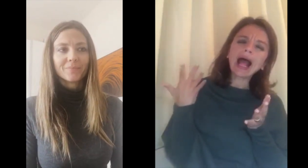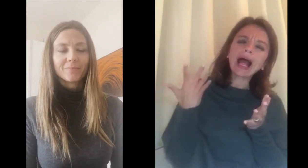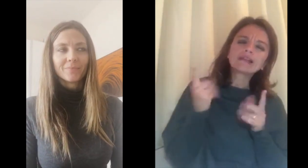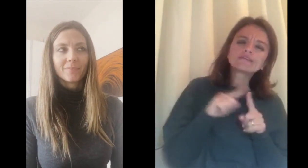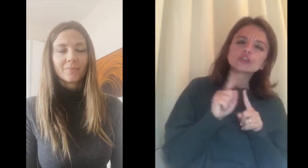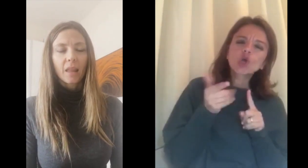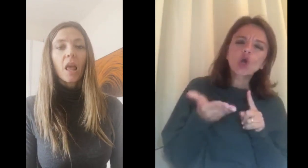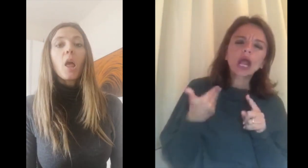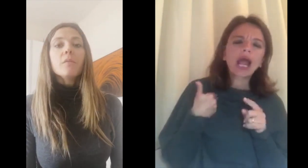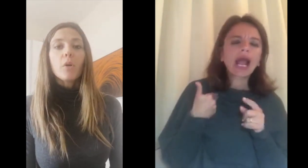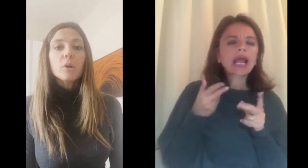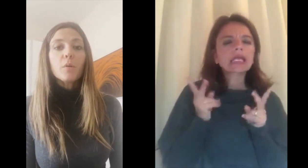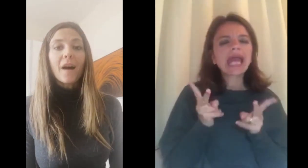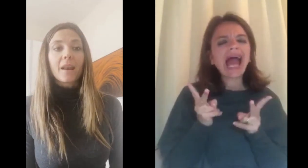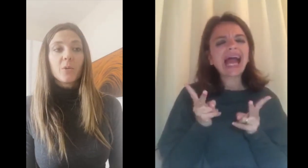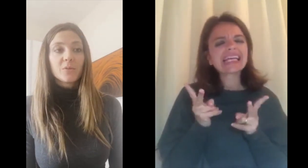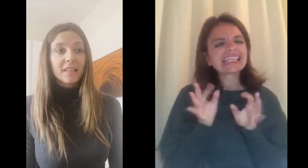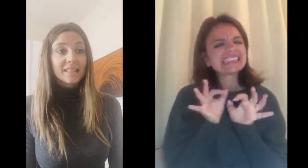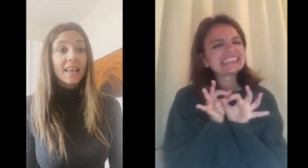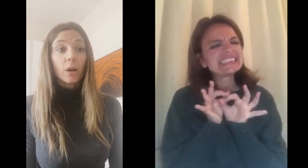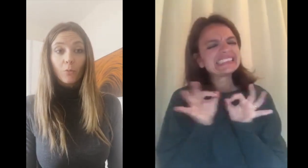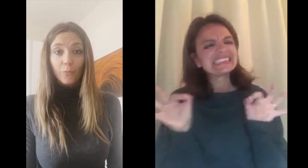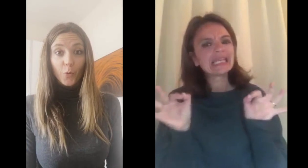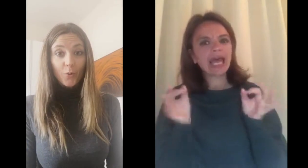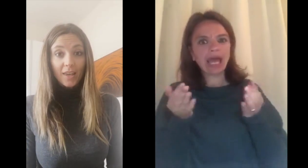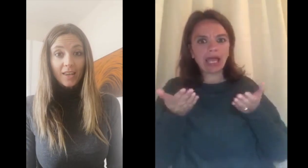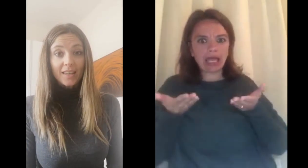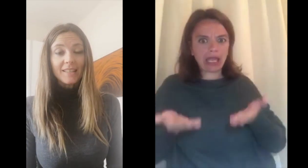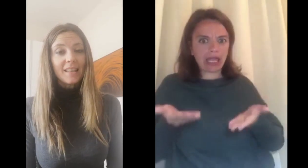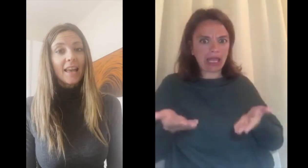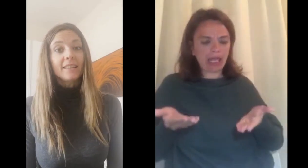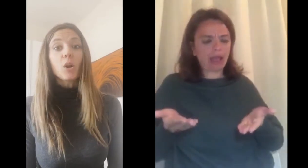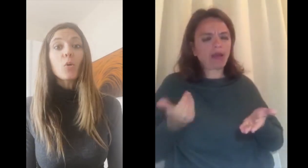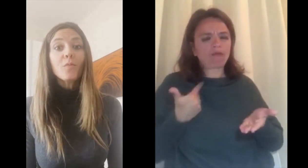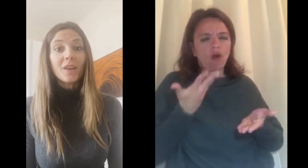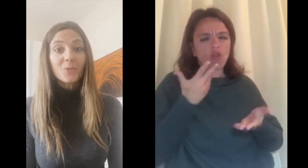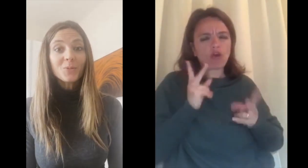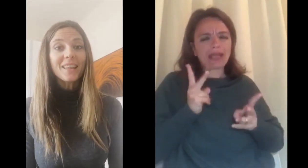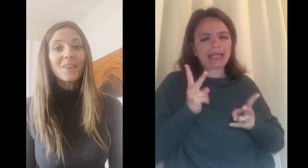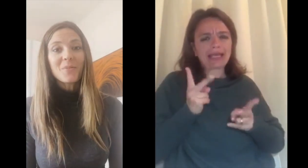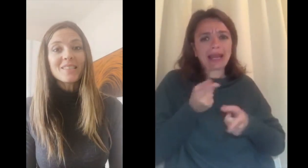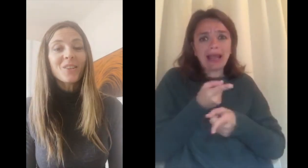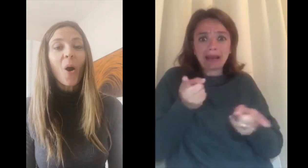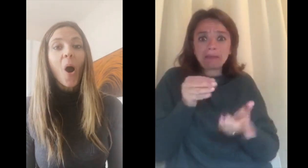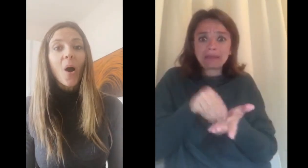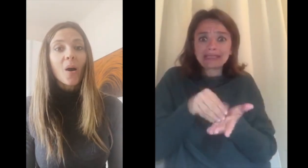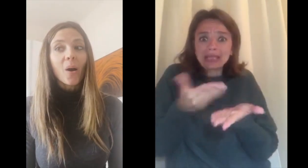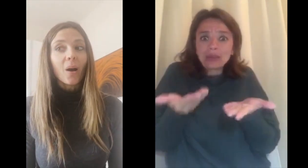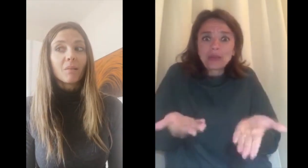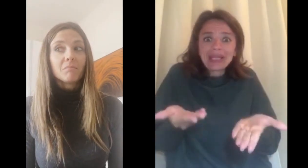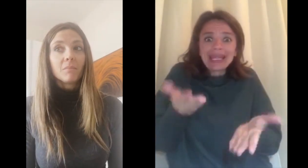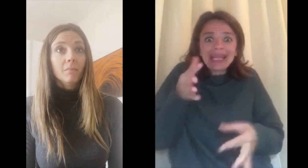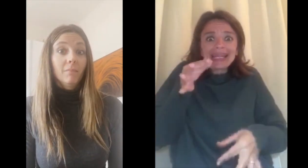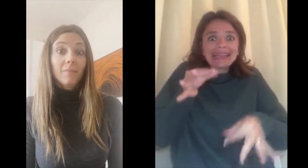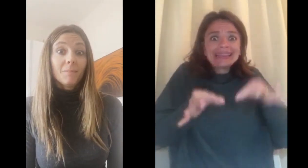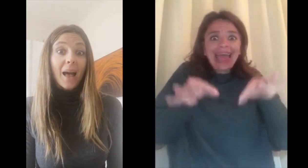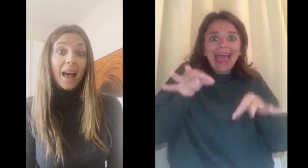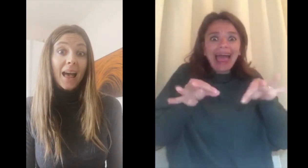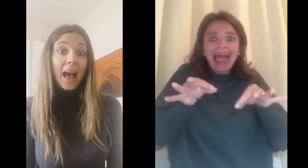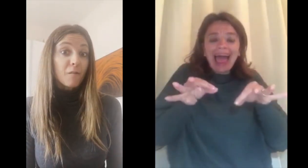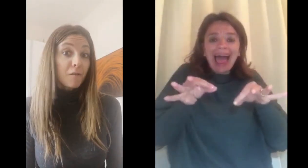qualcuno. Voglio farlo stasera con voi che siete convenuti in questo